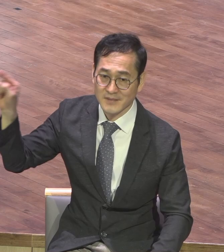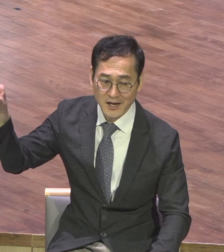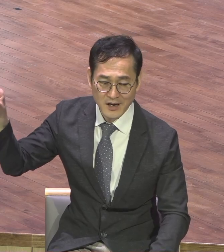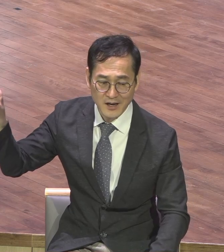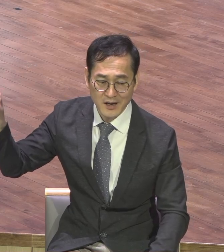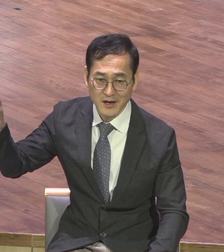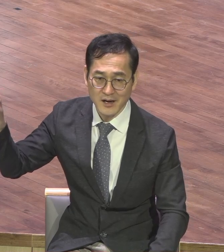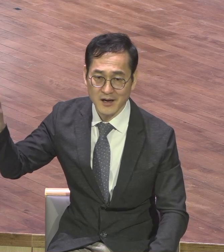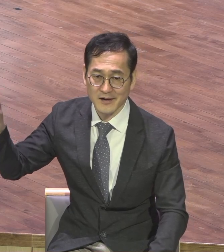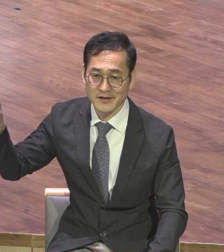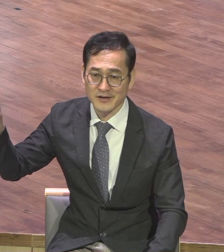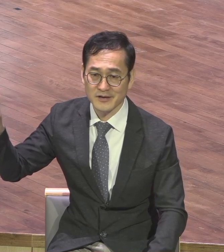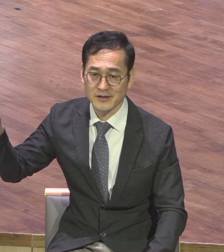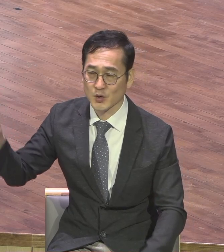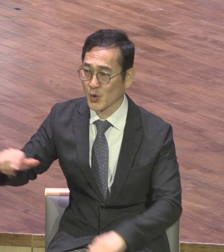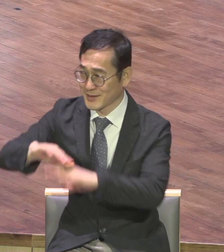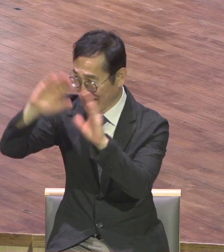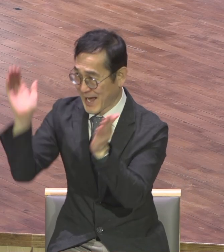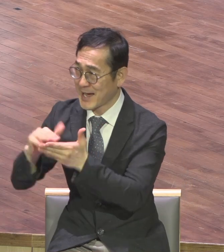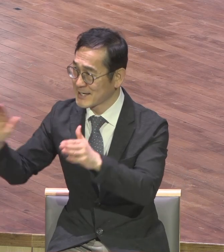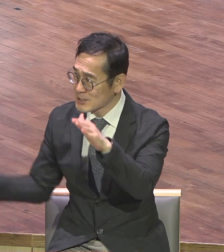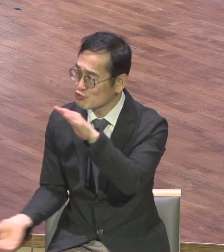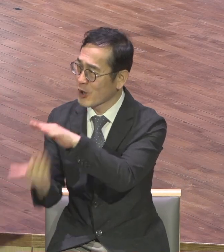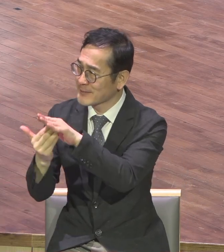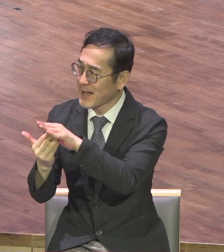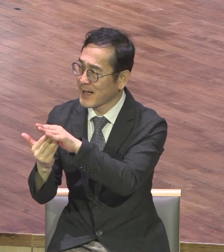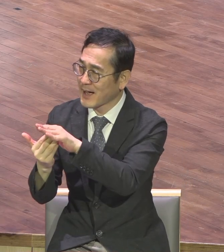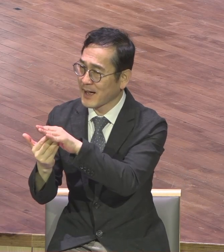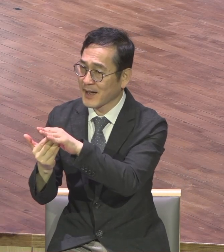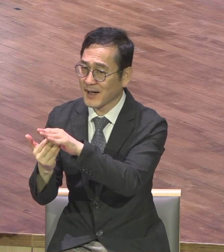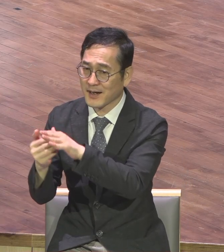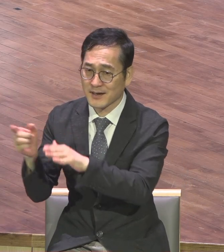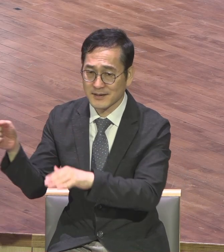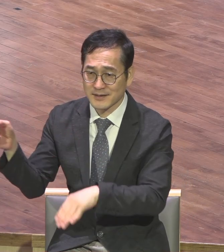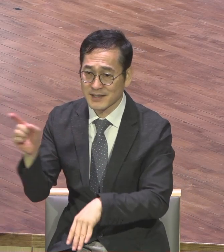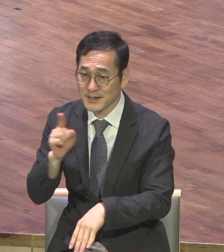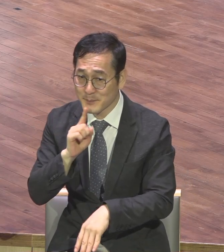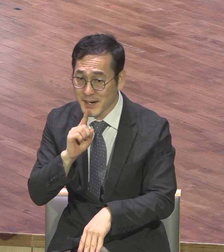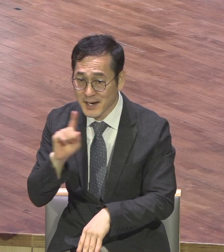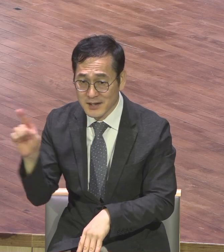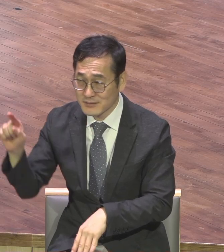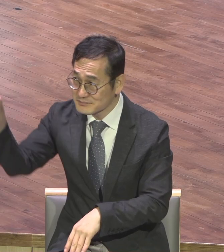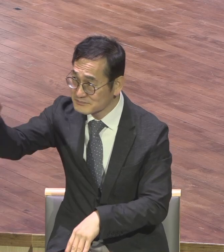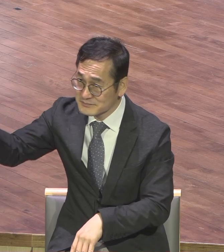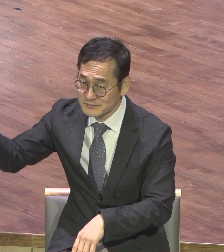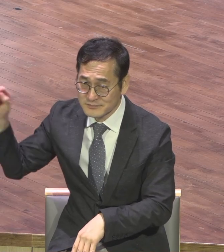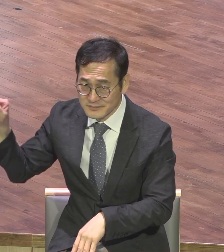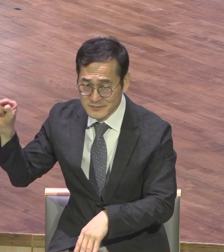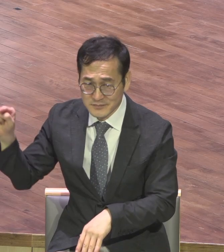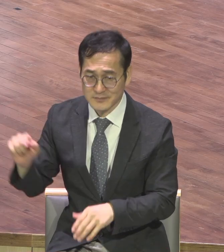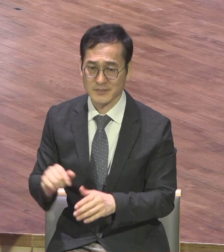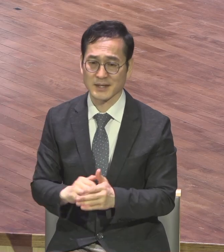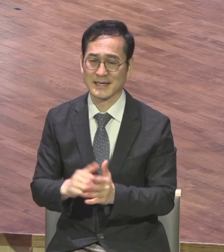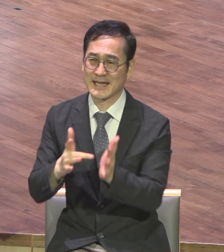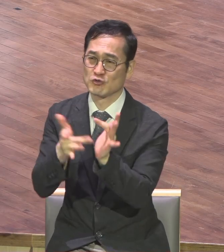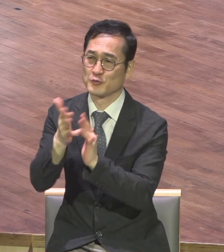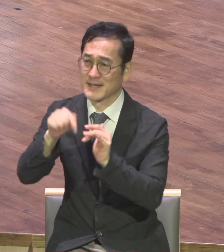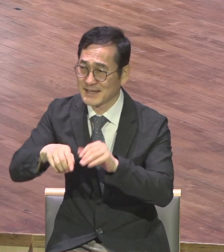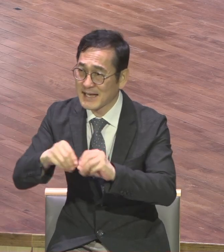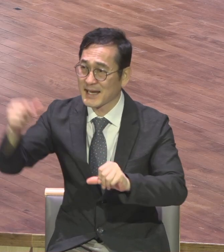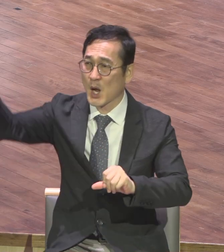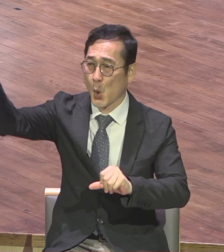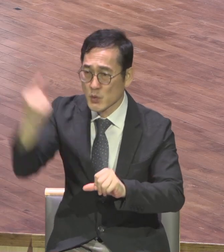다 이루었다. 이 말이 예수님이 이 땅에 오셔서 그리스도 하시면서 우리 인생의 모든 문제를